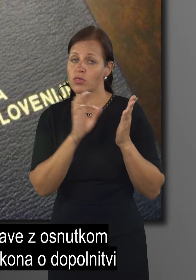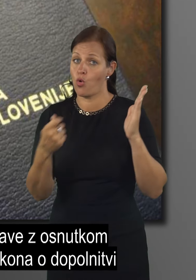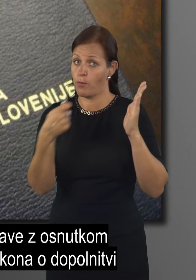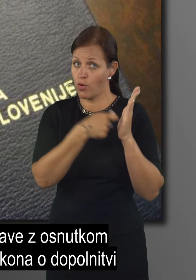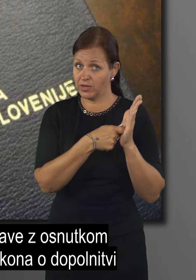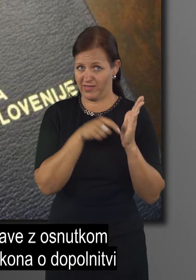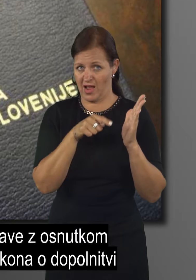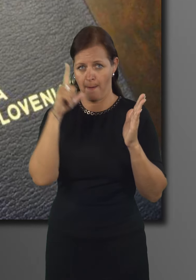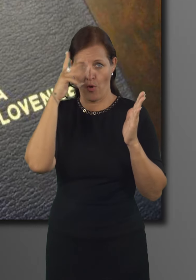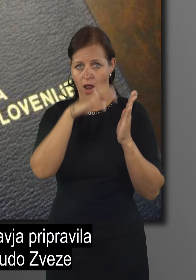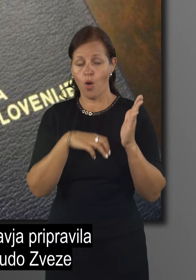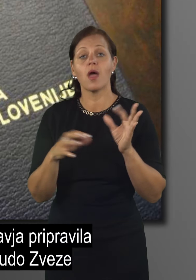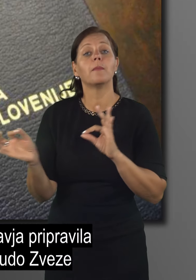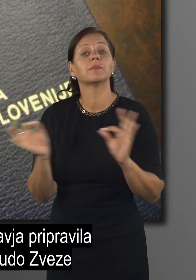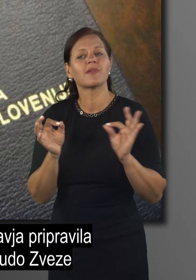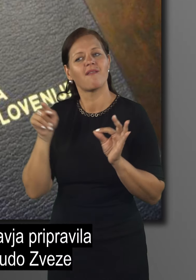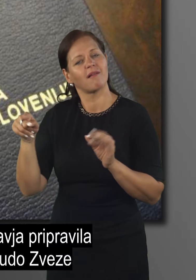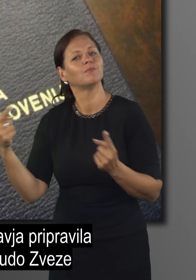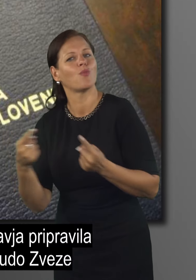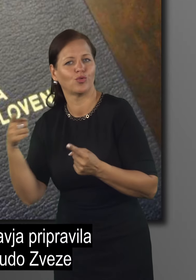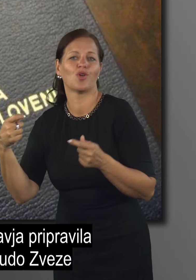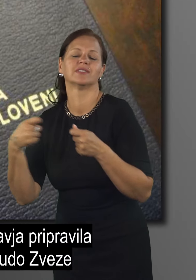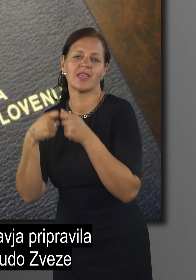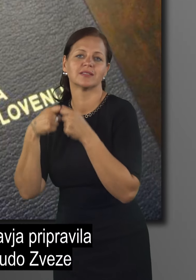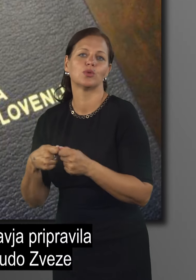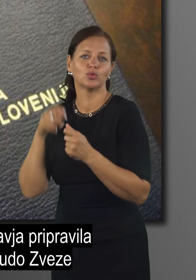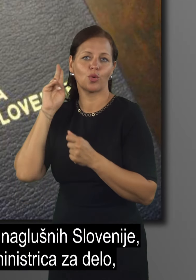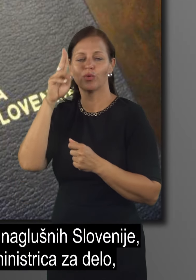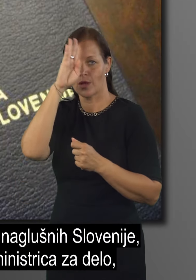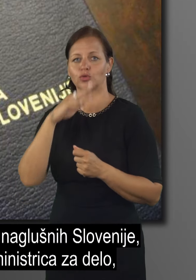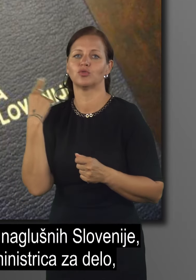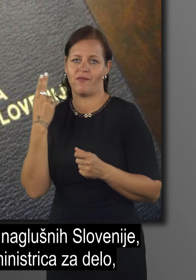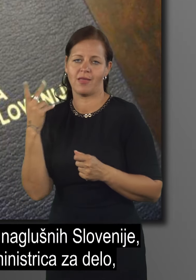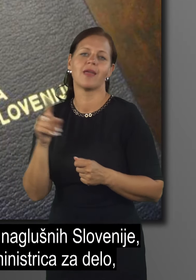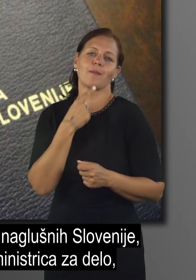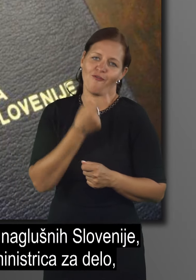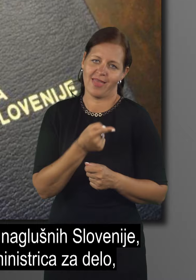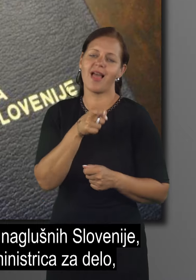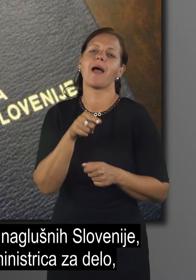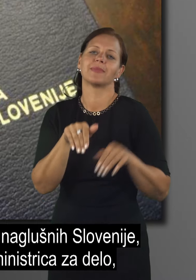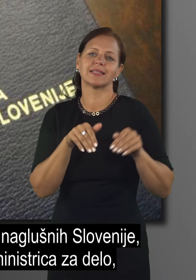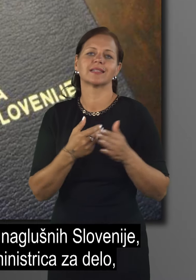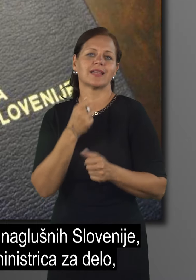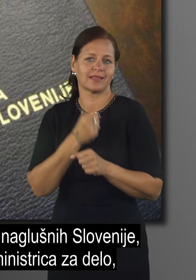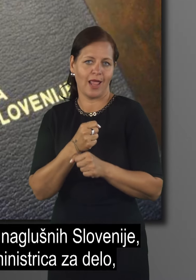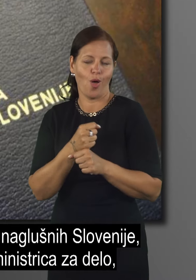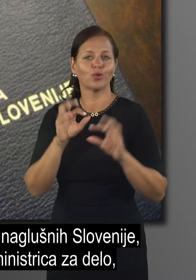poglavja pripravila na pobudo Zveze društev gluhih in naglušnih Slovenije, je povedala ministrica za delo, družino,